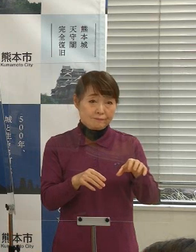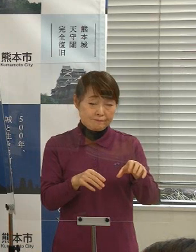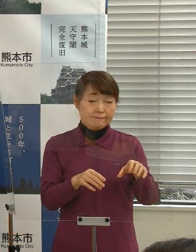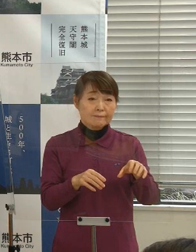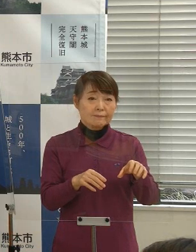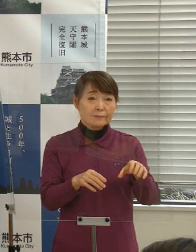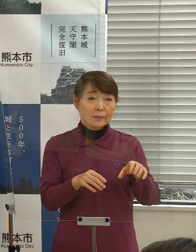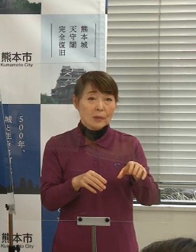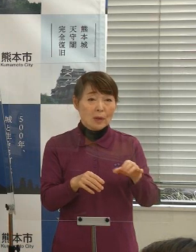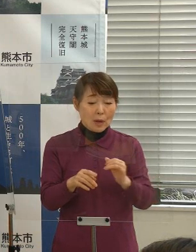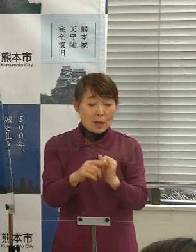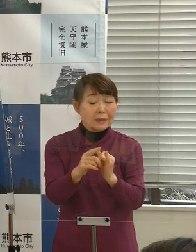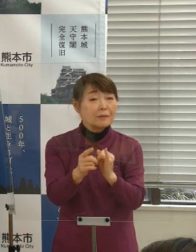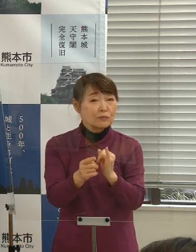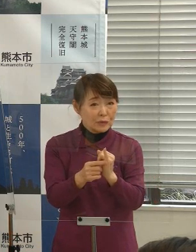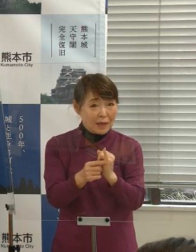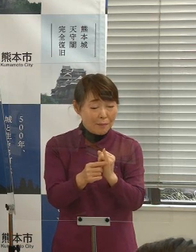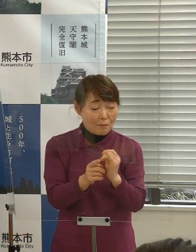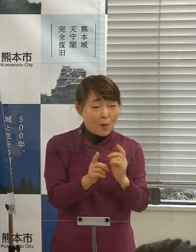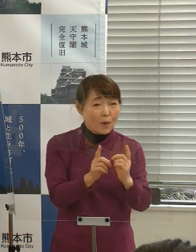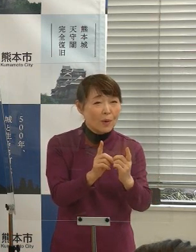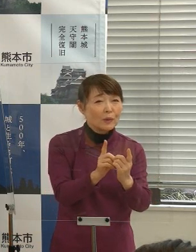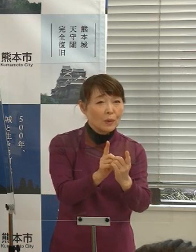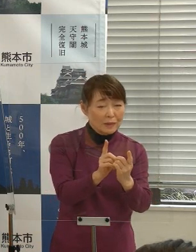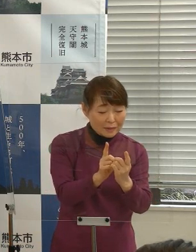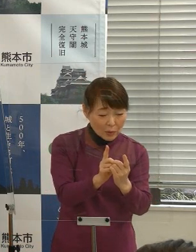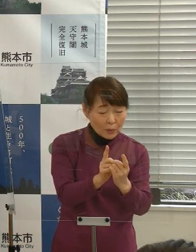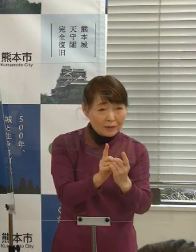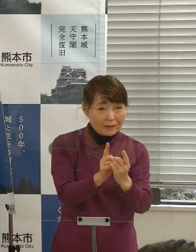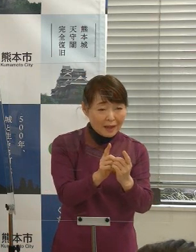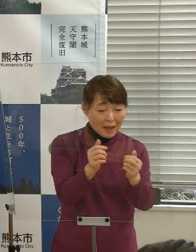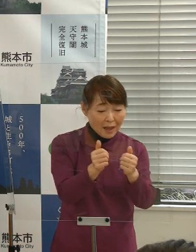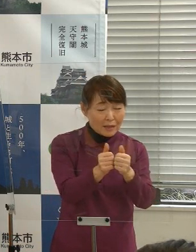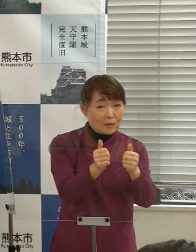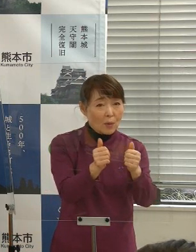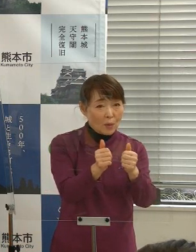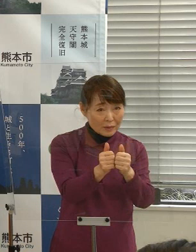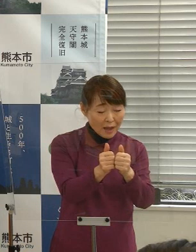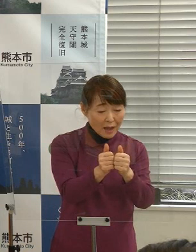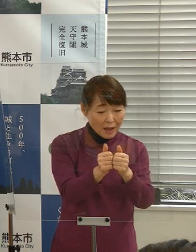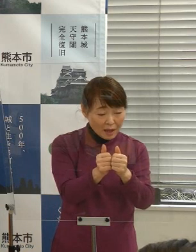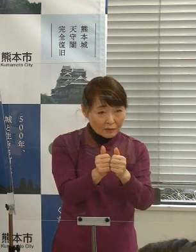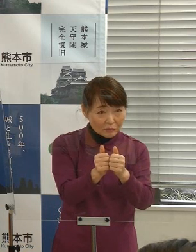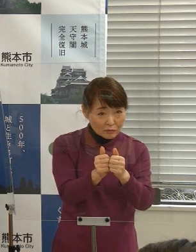妊婦さんと寄り添いながらいろんなご相談を受けられているというふうに、